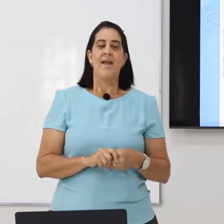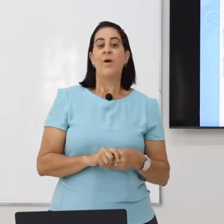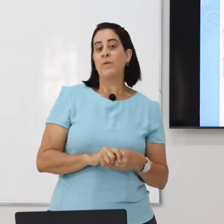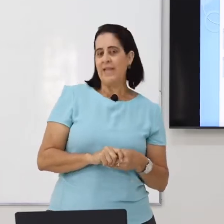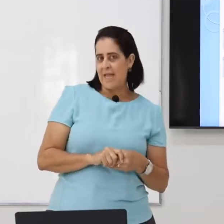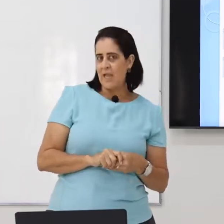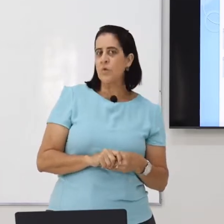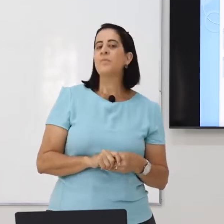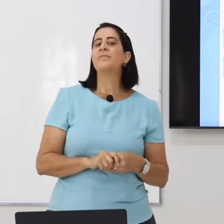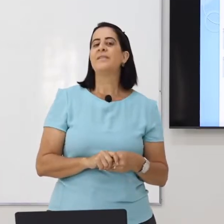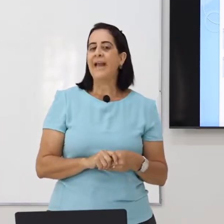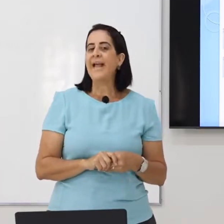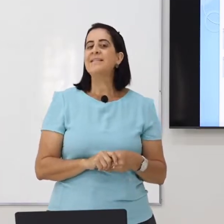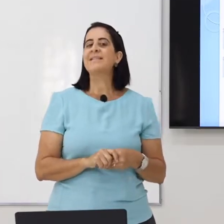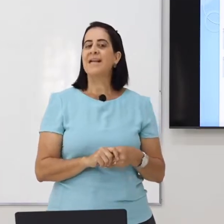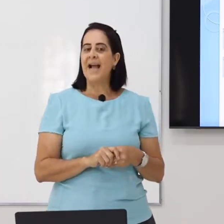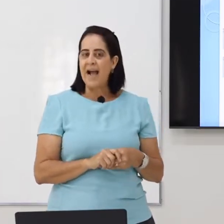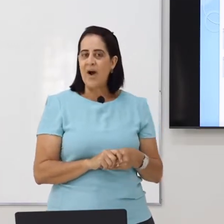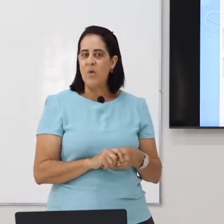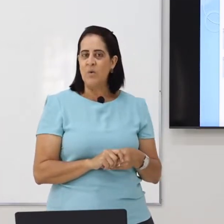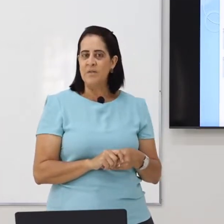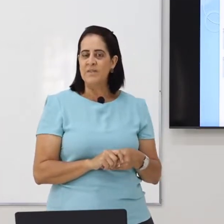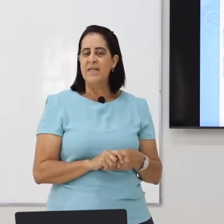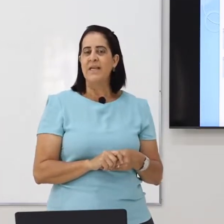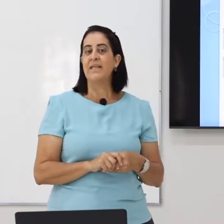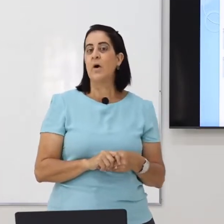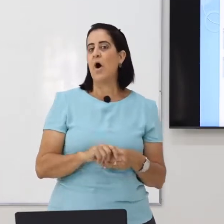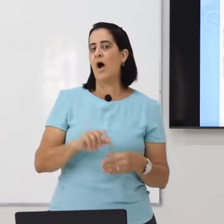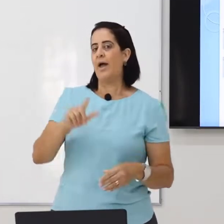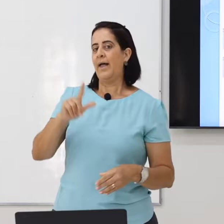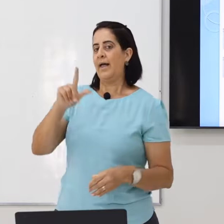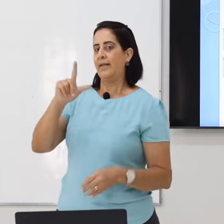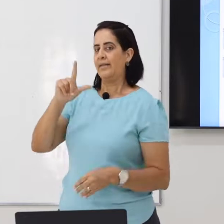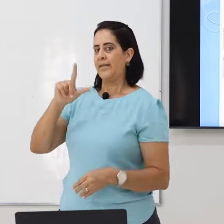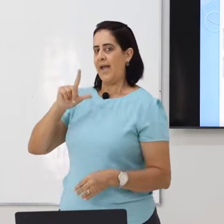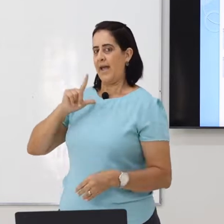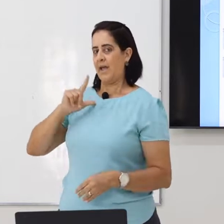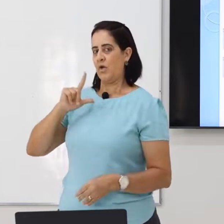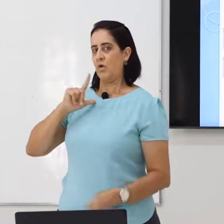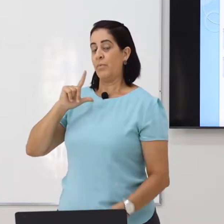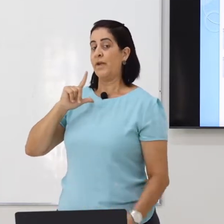Eu tenho 3 carros. Então, ó, tenho, porque